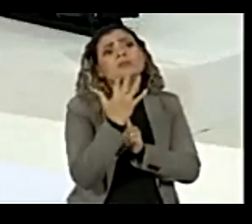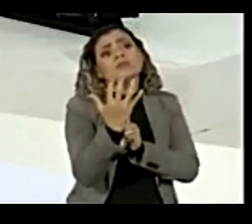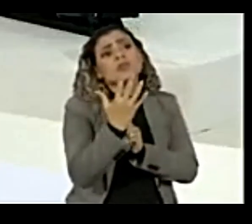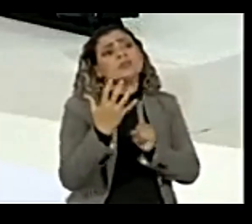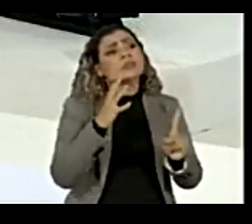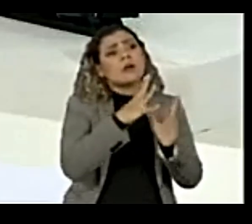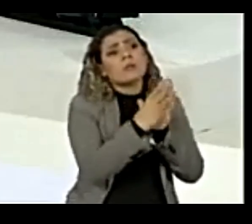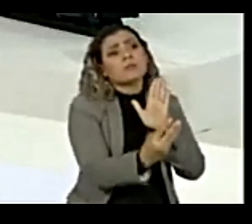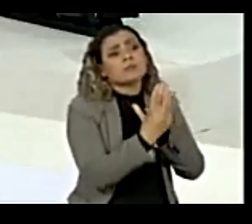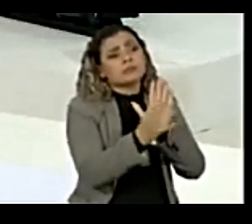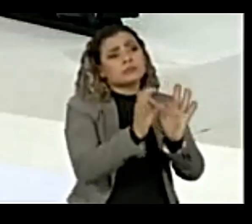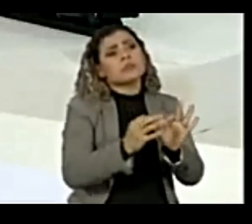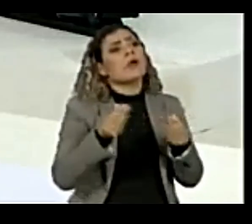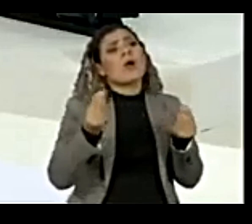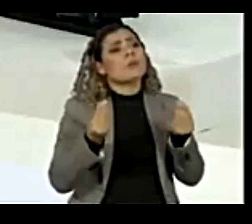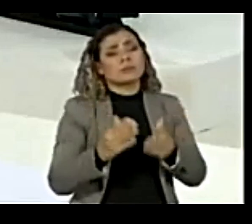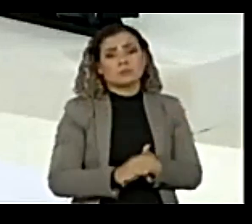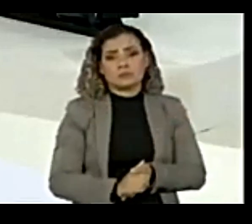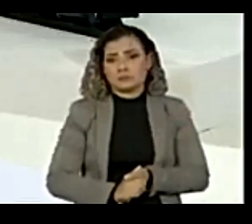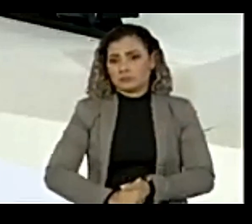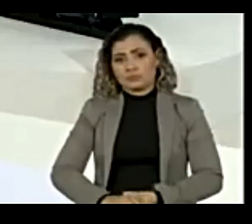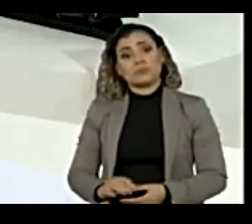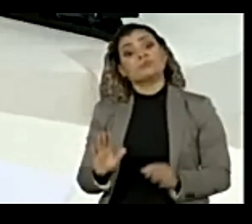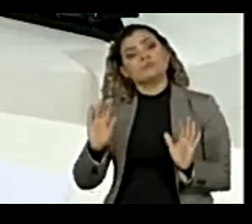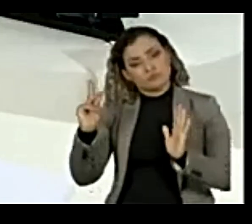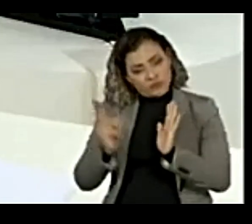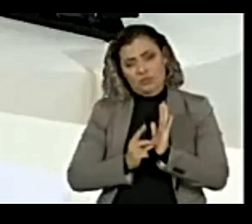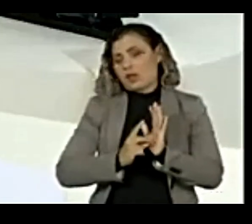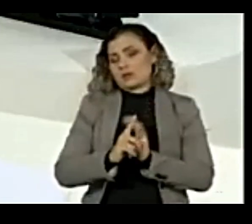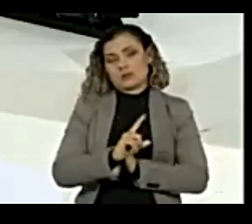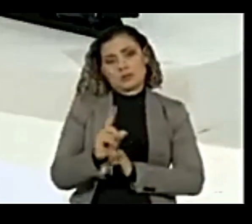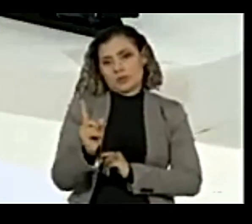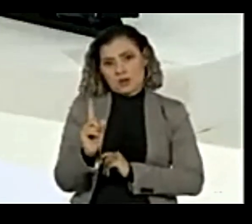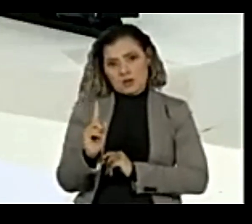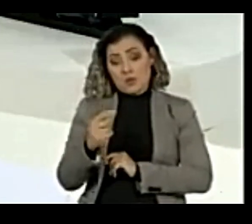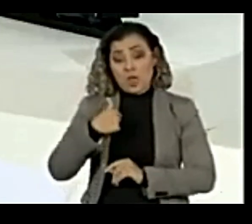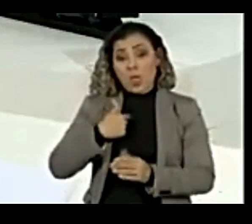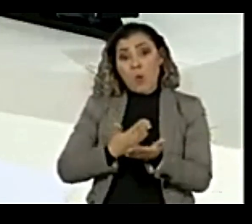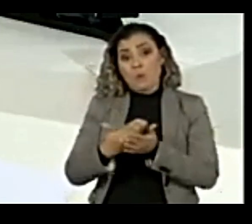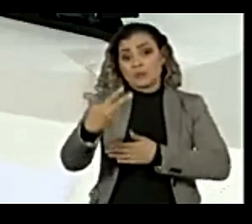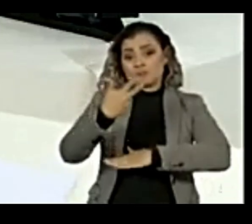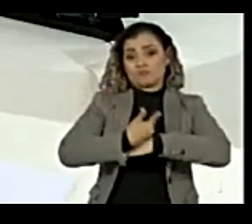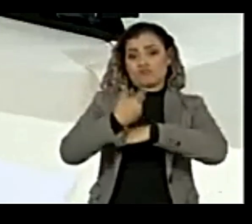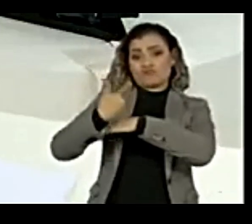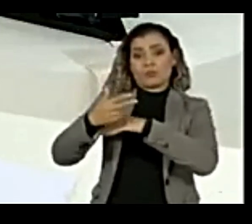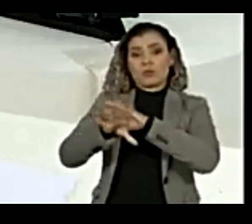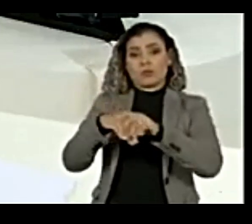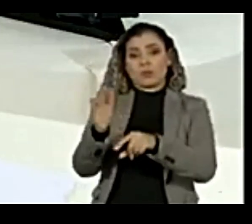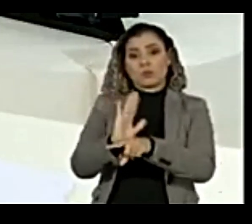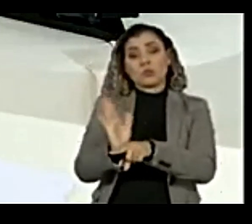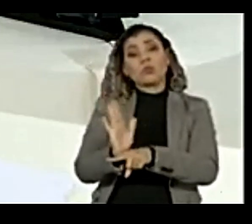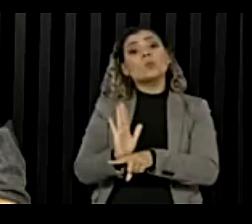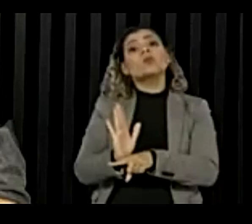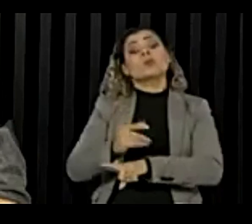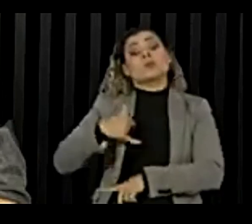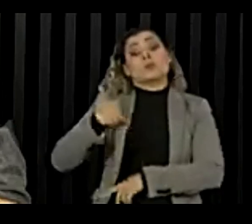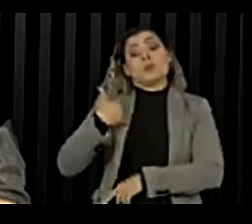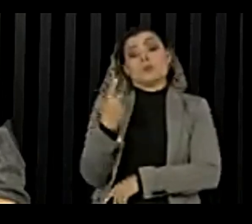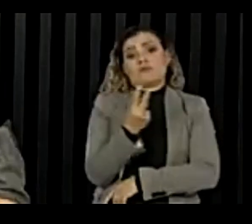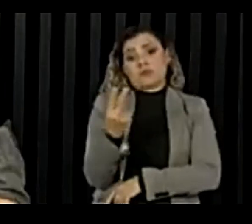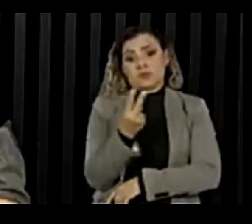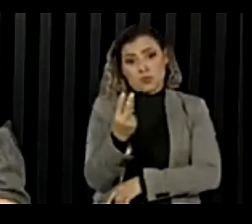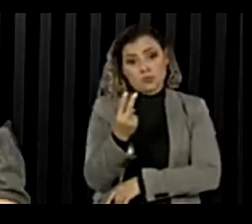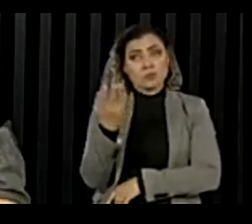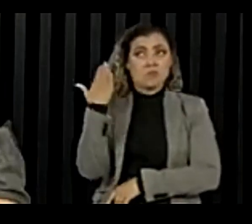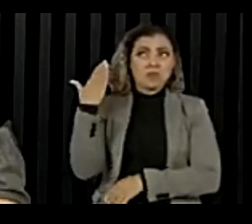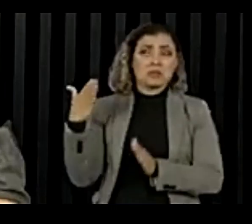Sem a menor dúvida que não. Quando eu comecei a gravar vídeos no YouTube, eu tinha 22 anos. E naquela época eu